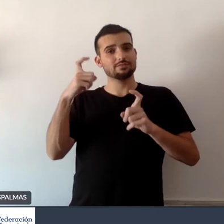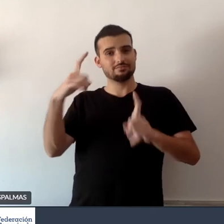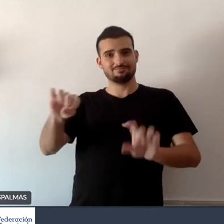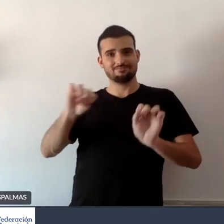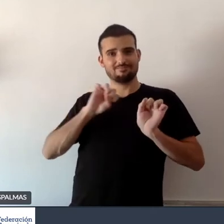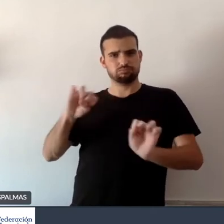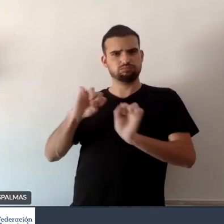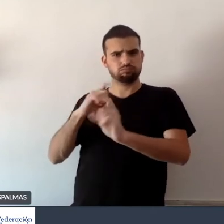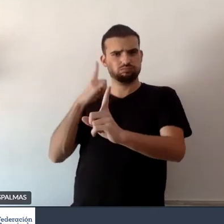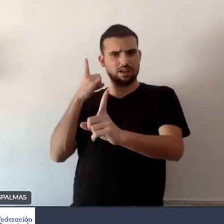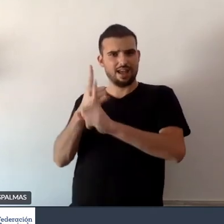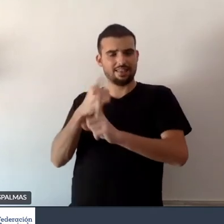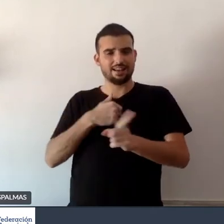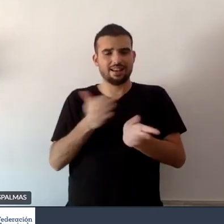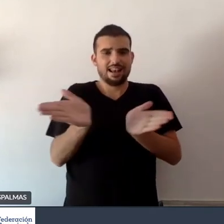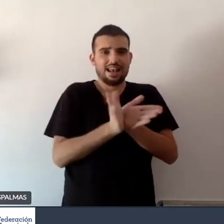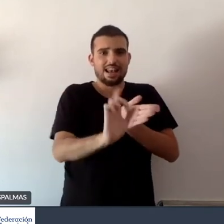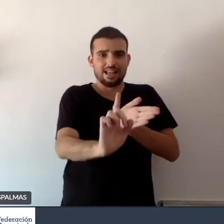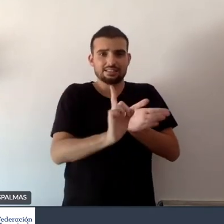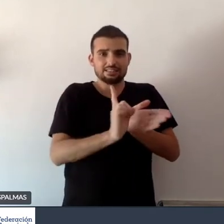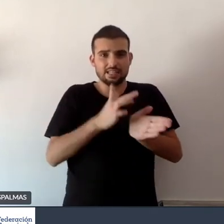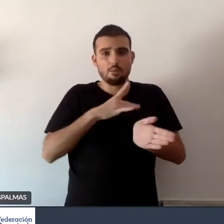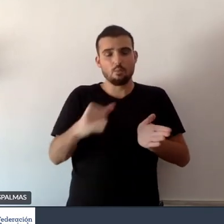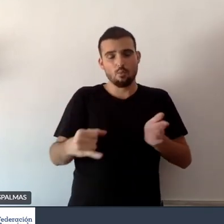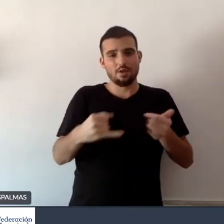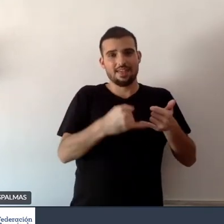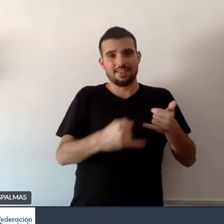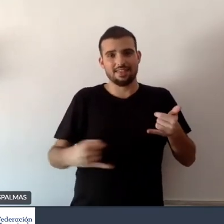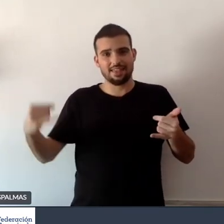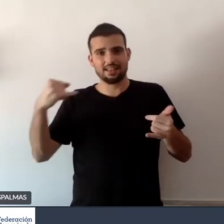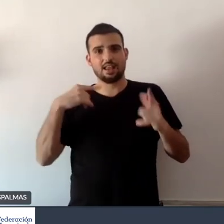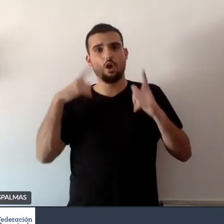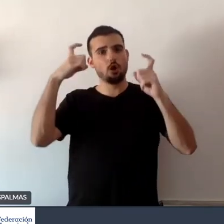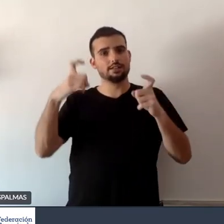Bien ataque con pase a la esquina, bien finta de pase para atacar el aro,